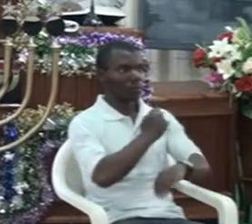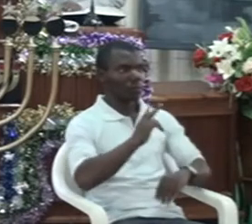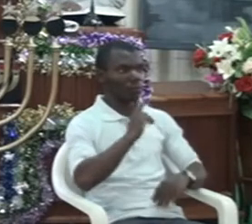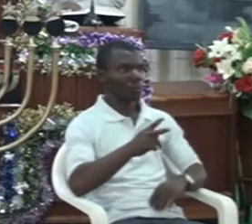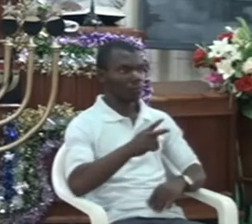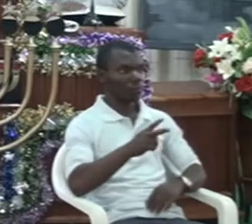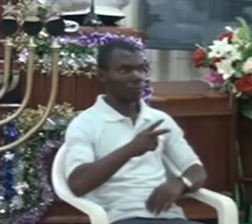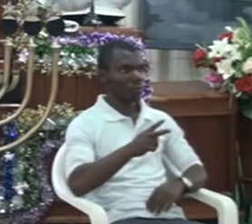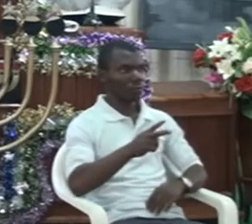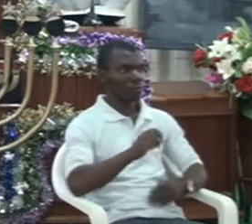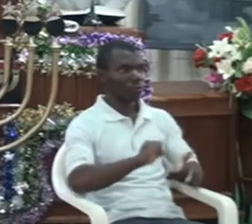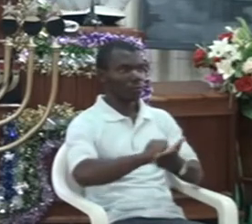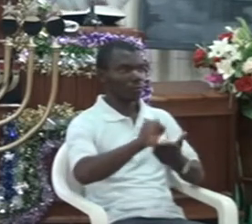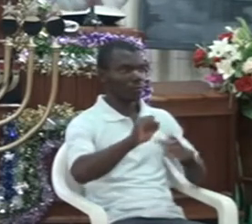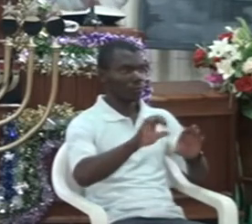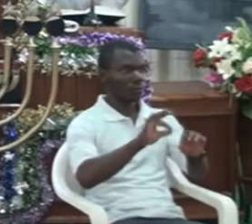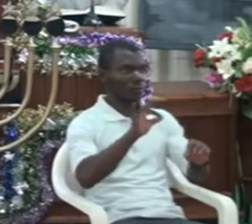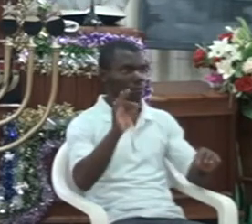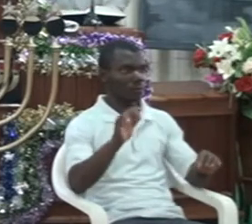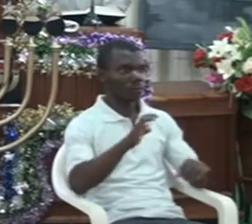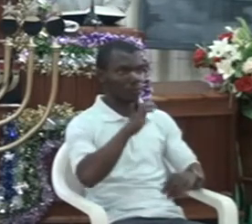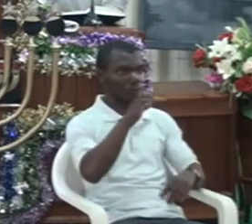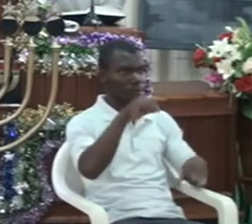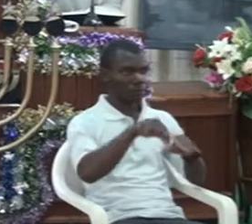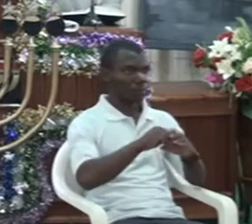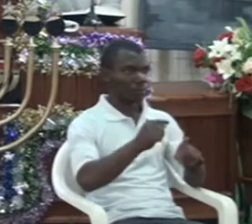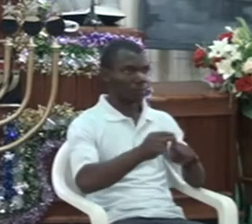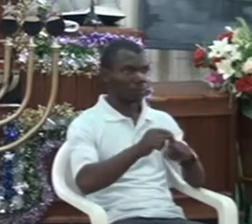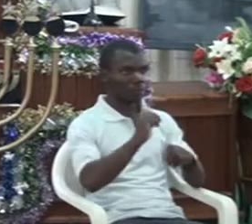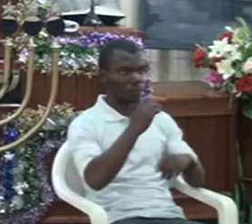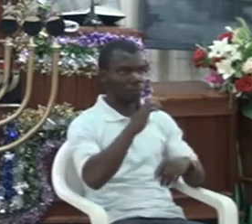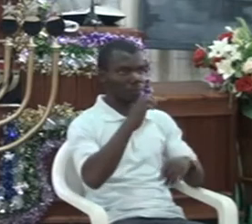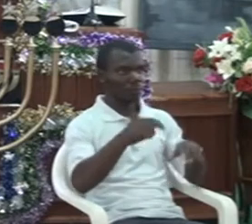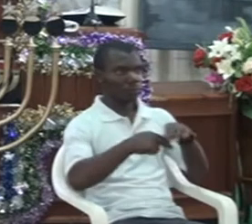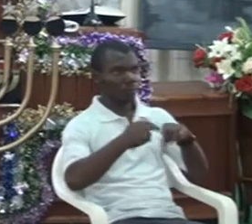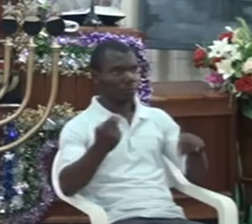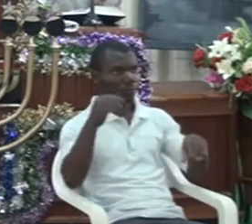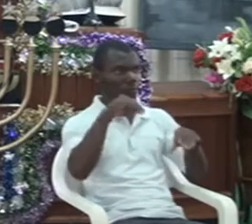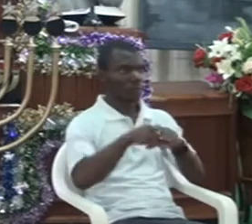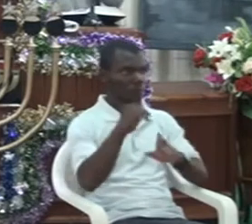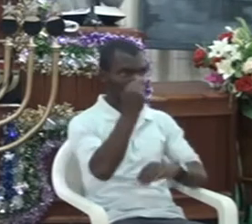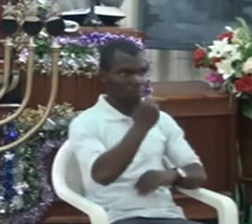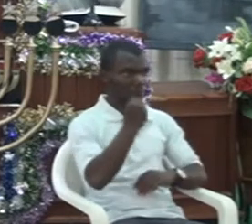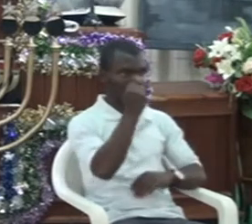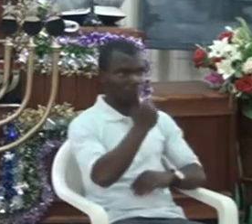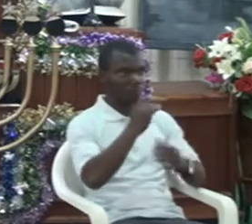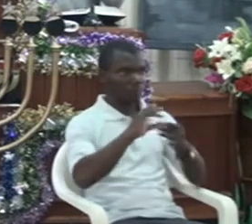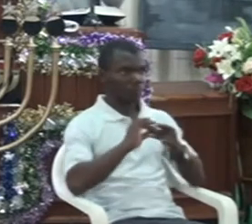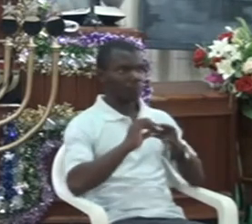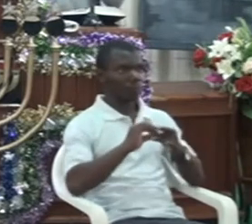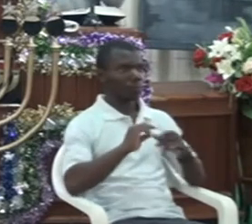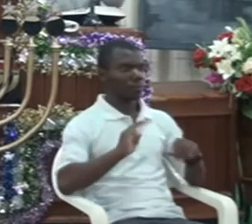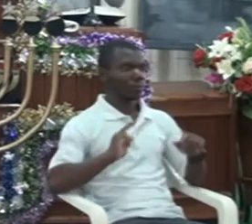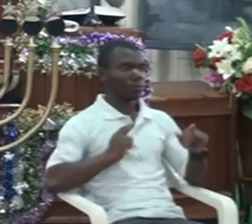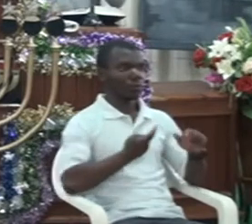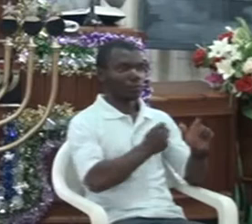vérité. Le Saint-Esprit est dans la parole sortie